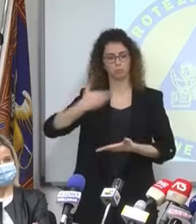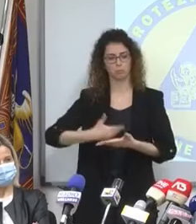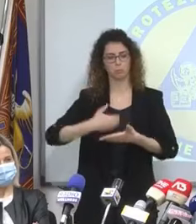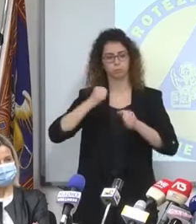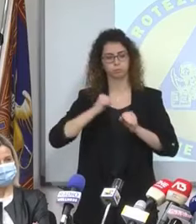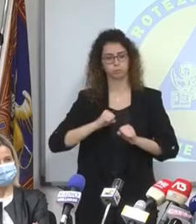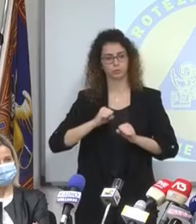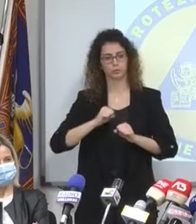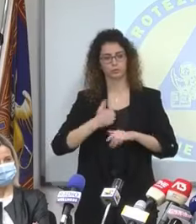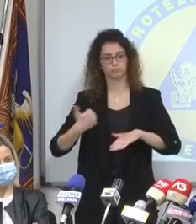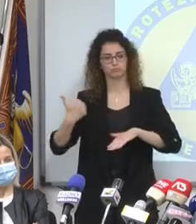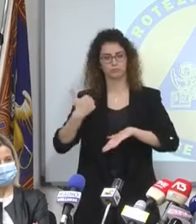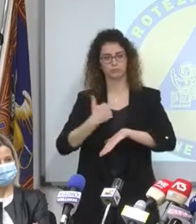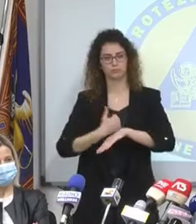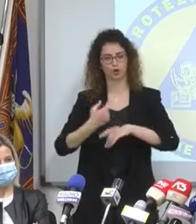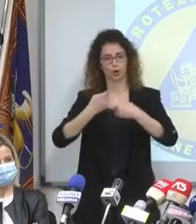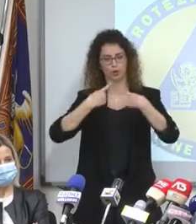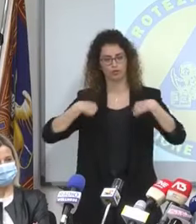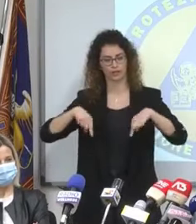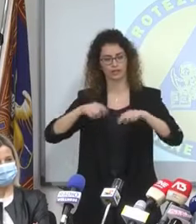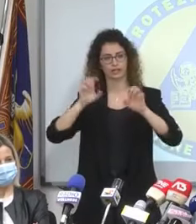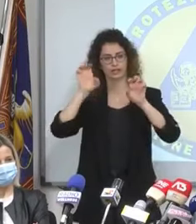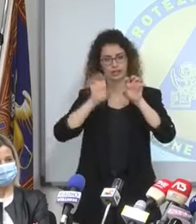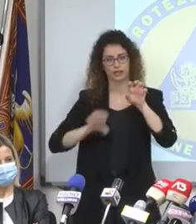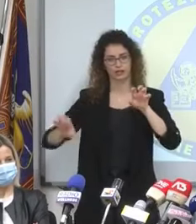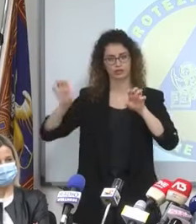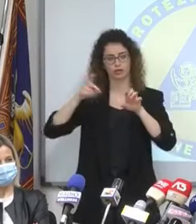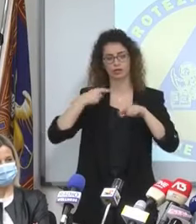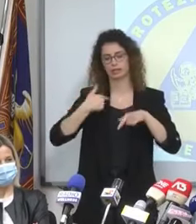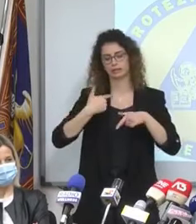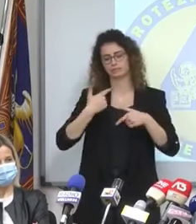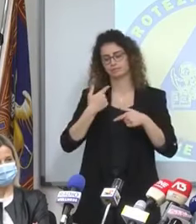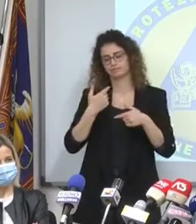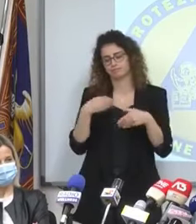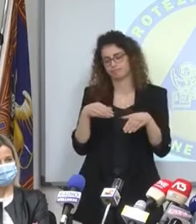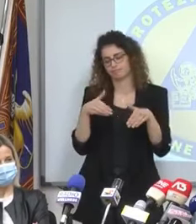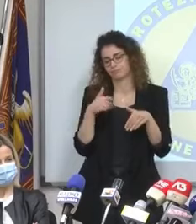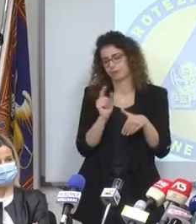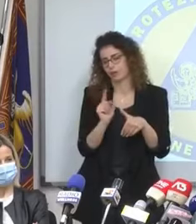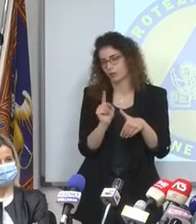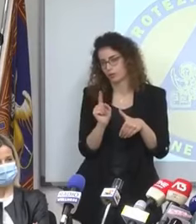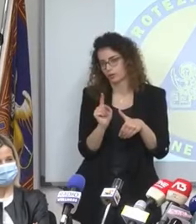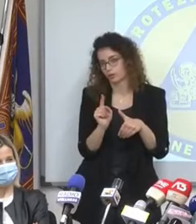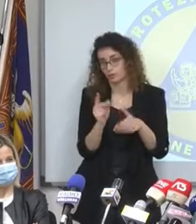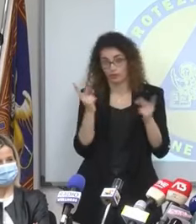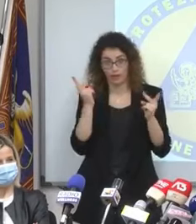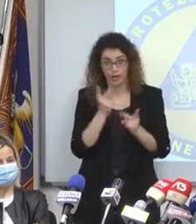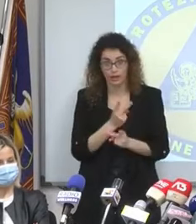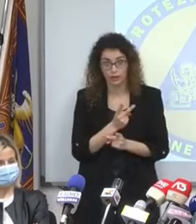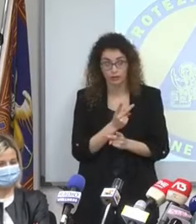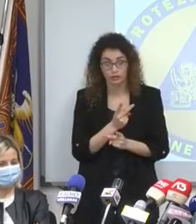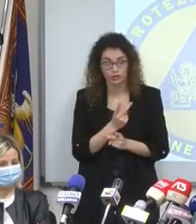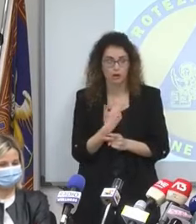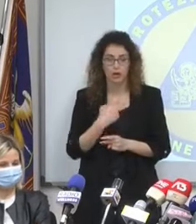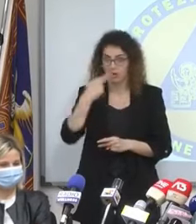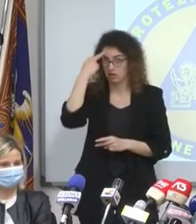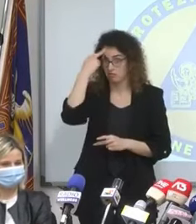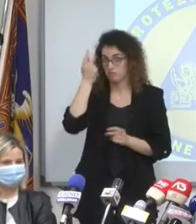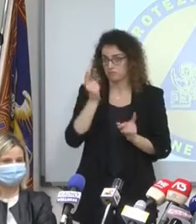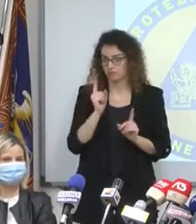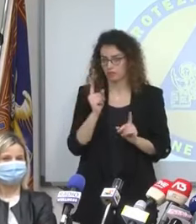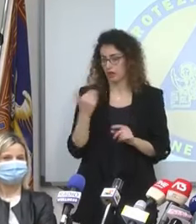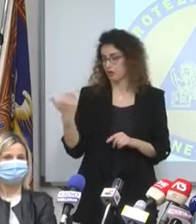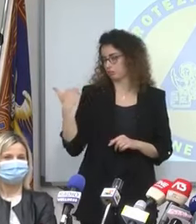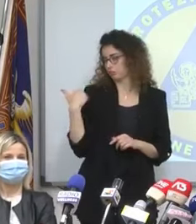conferenza delle regioni e ha declinato questa offerta? Ma se guarda, io non me lo ricordo neanche più, non è